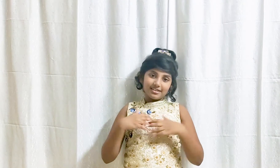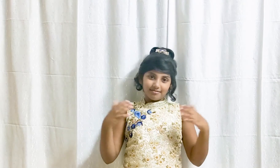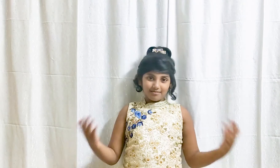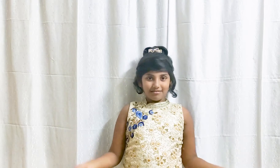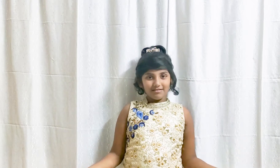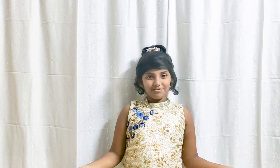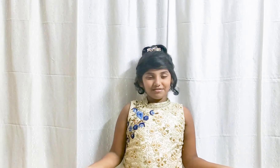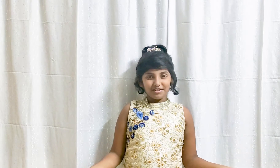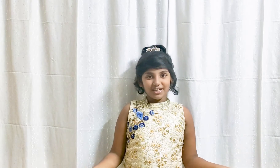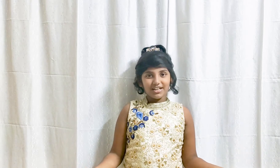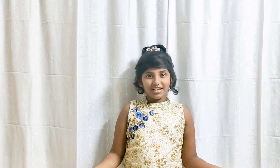தரித்து கொள்ளுங்கள்.